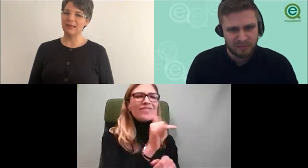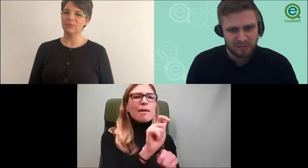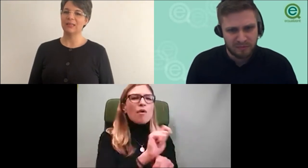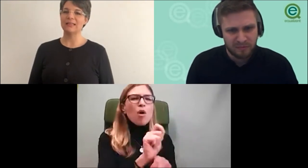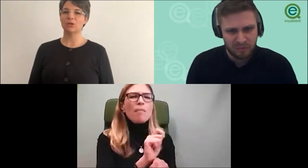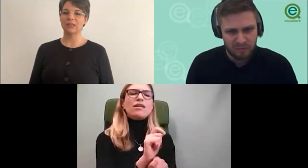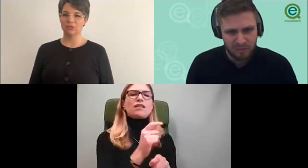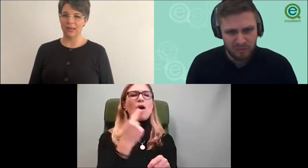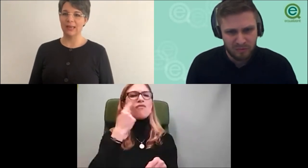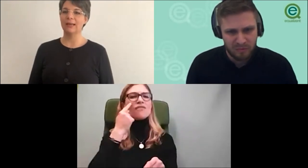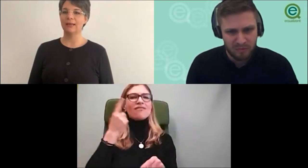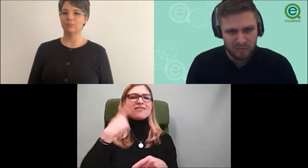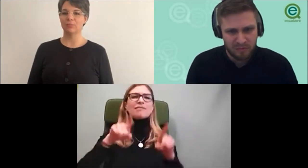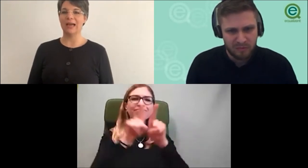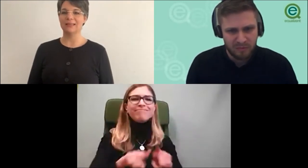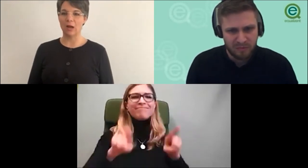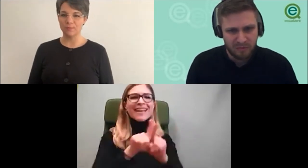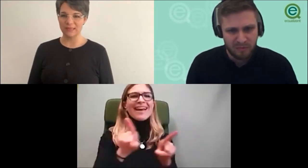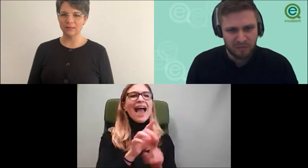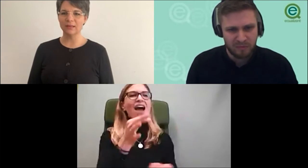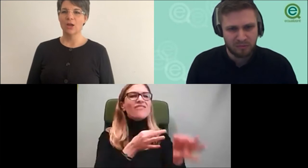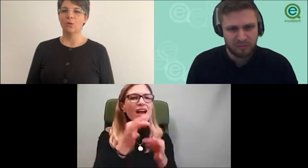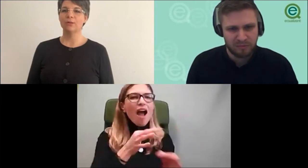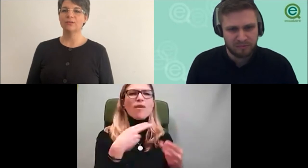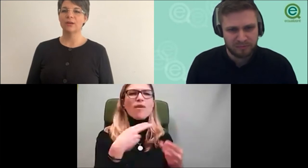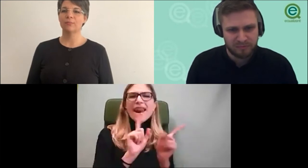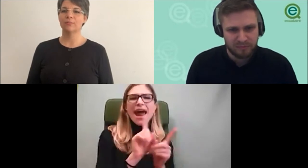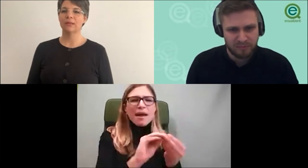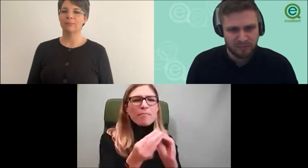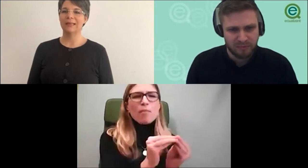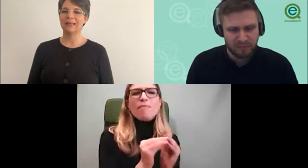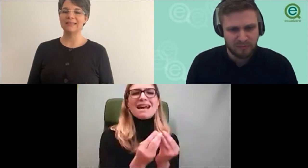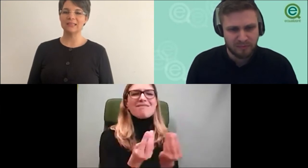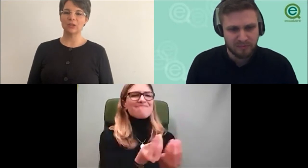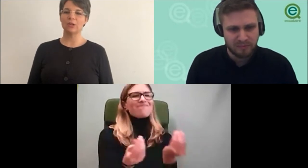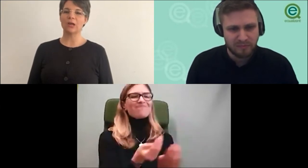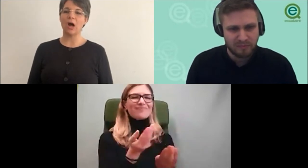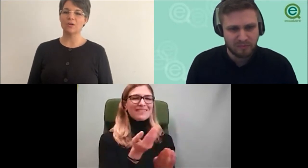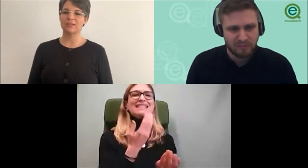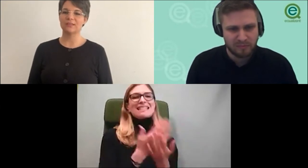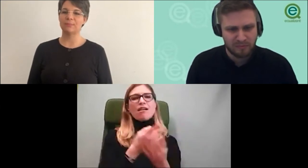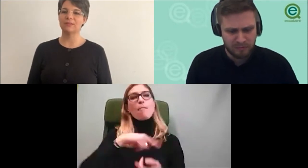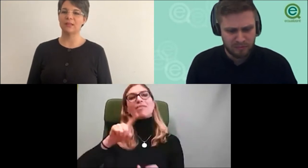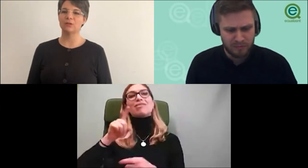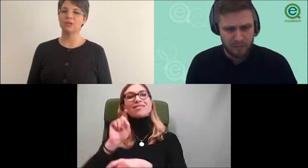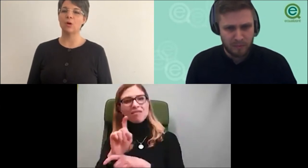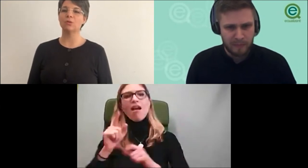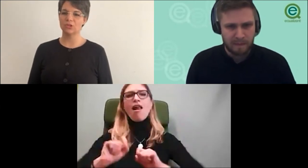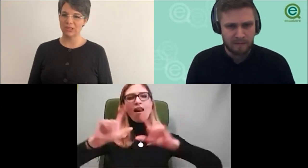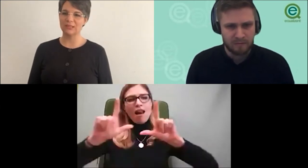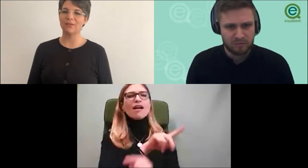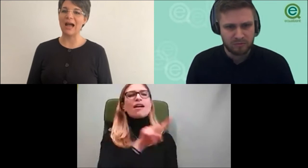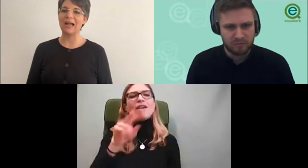die Teilnehmenden als auch die Trainer taub sind. Und man kennt sich natürlich auch aus. Also es gibt natürlich